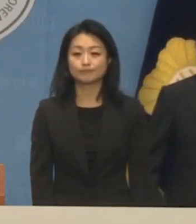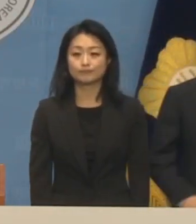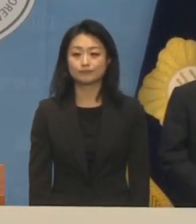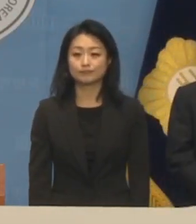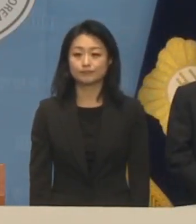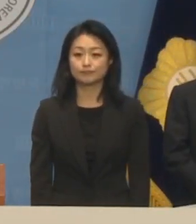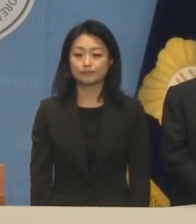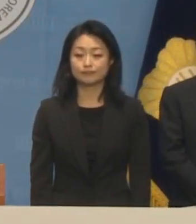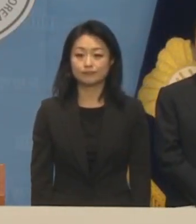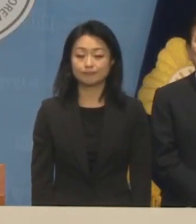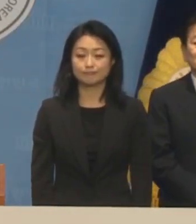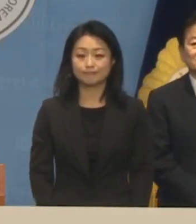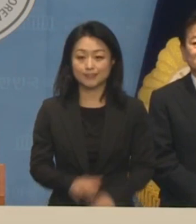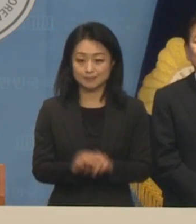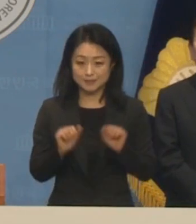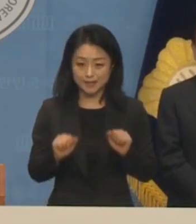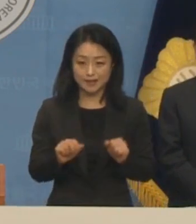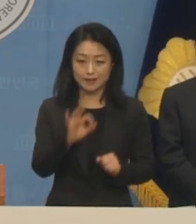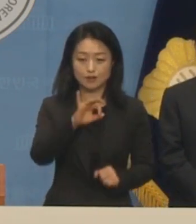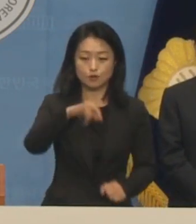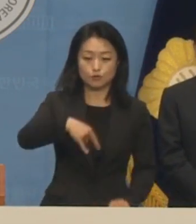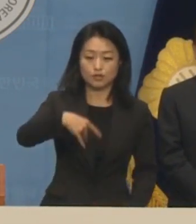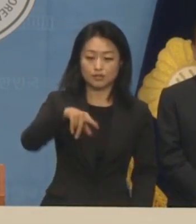네, 위성락입니다.